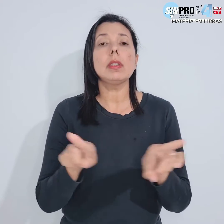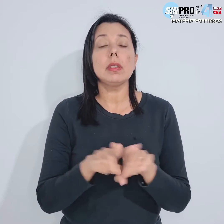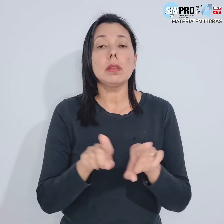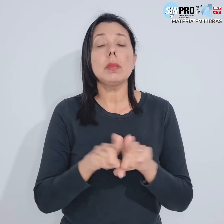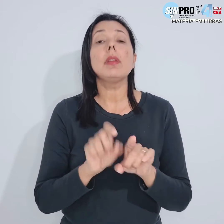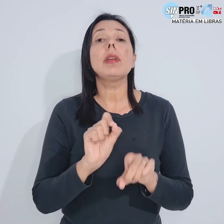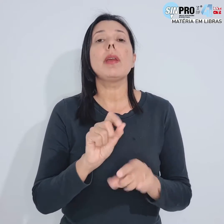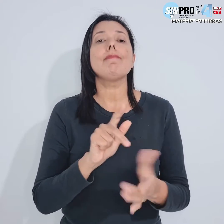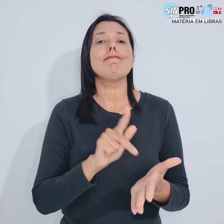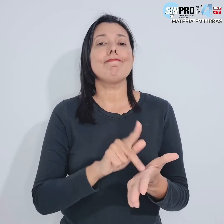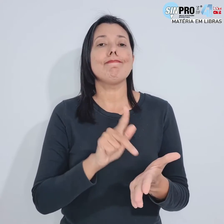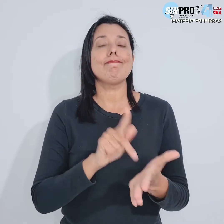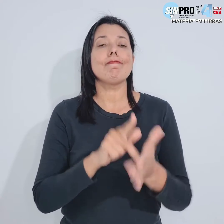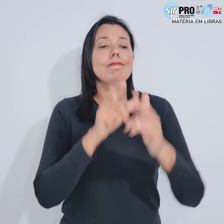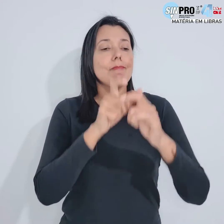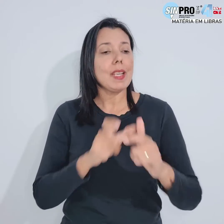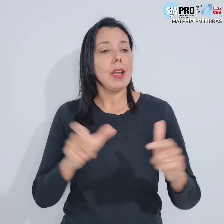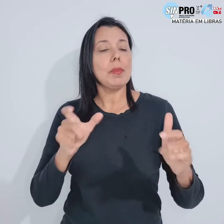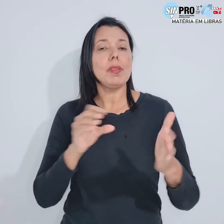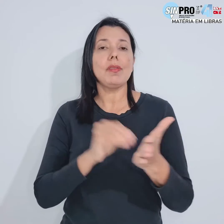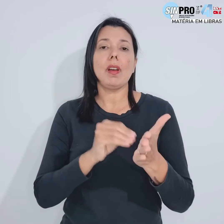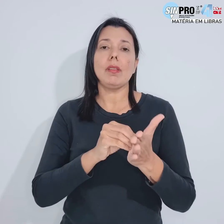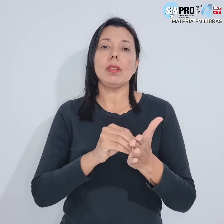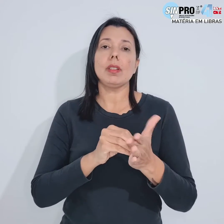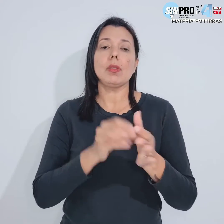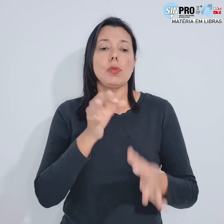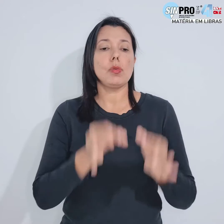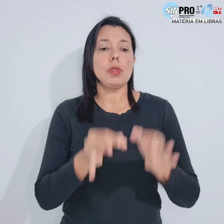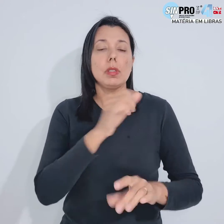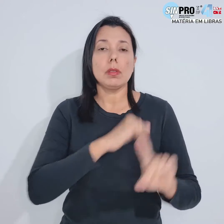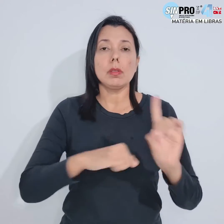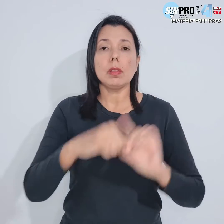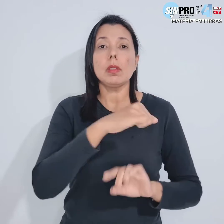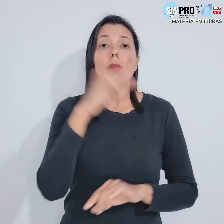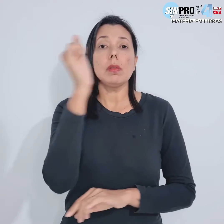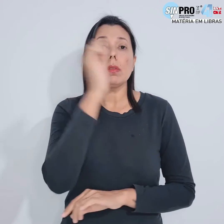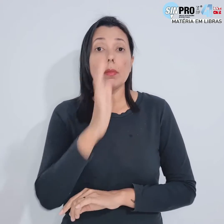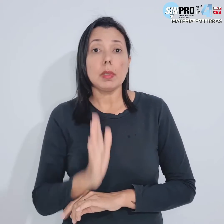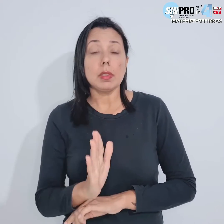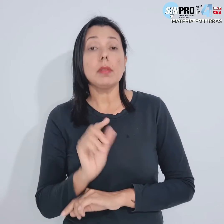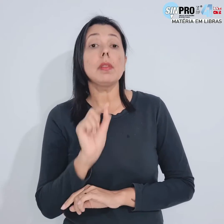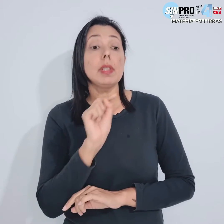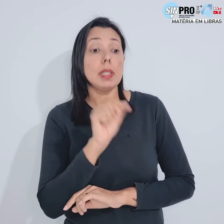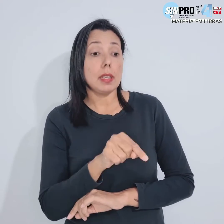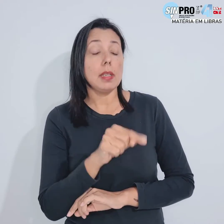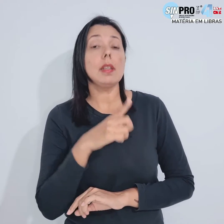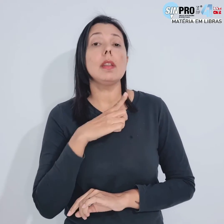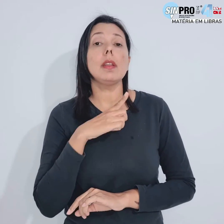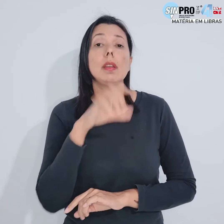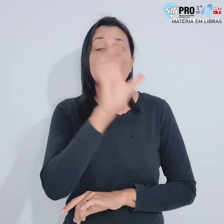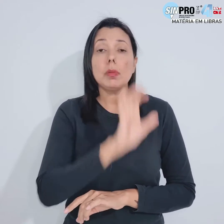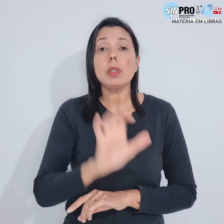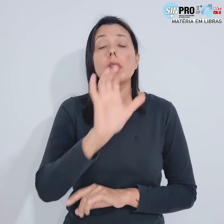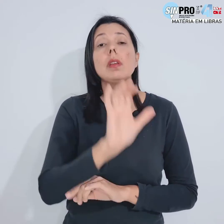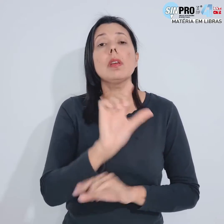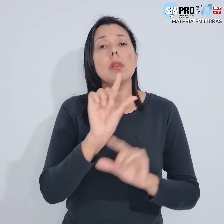na verdade, ampla injustiça social no Brasil. Nele, o Estado mínimo